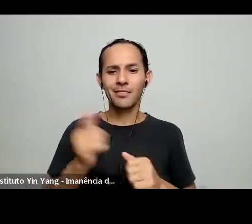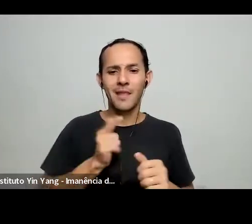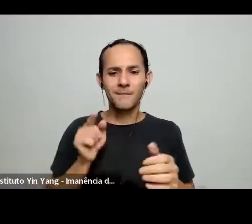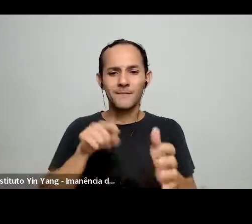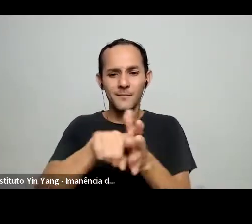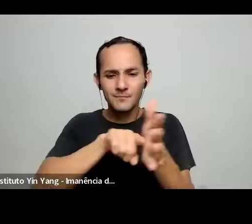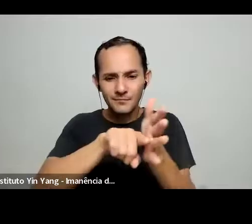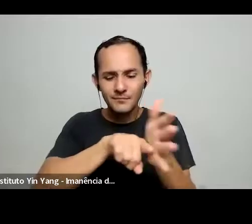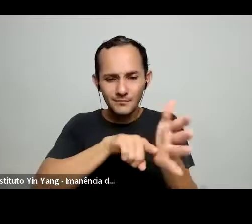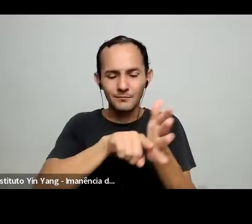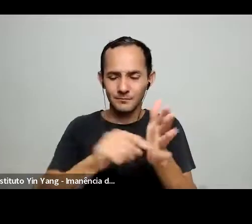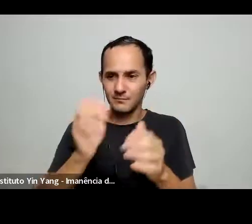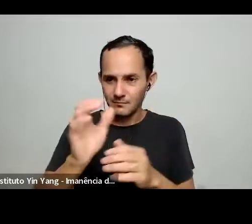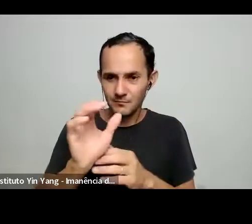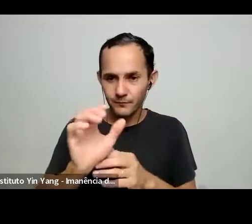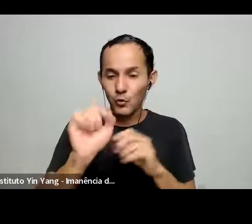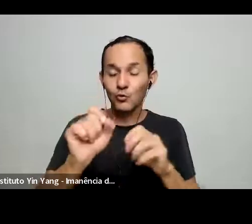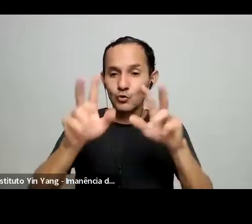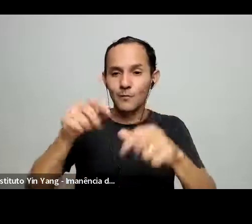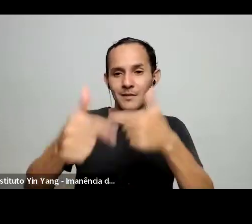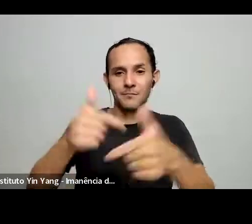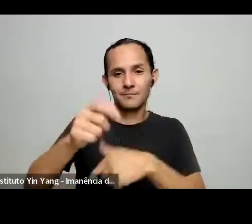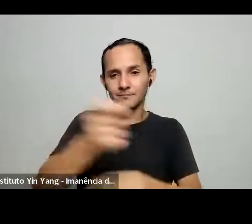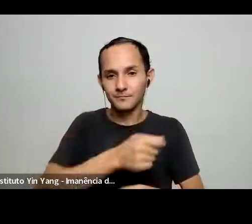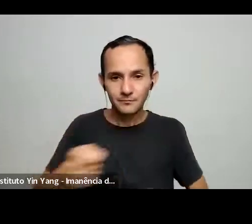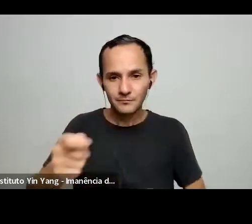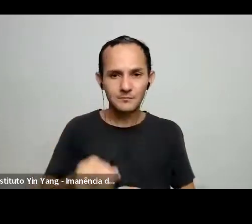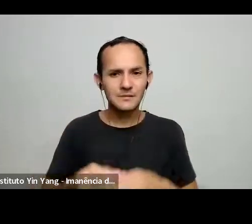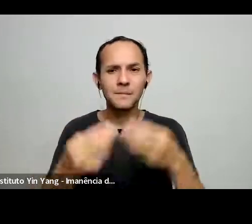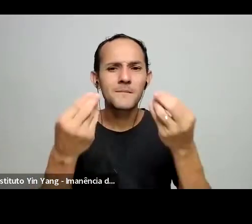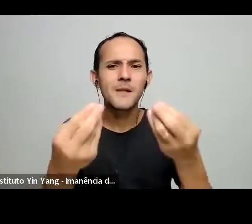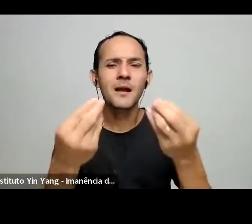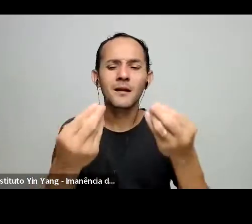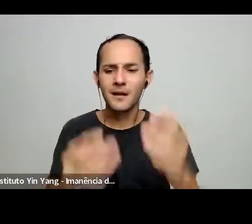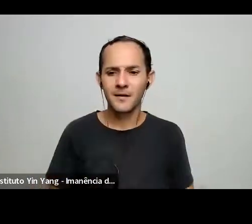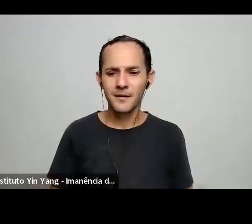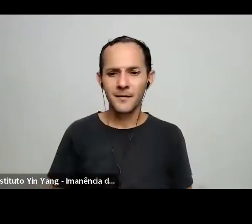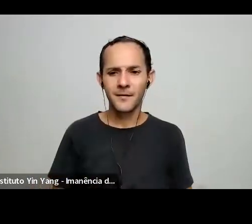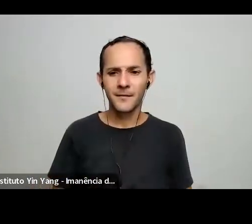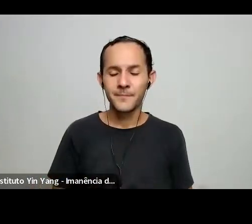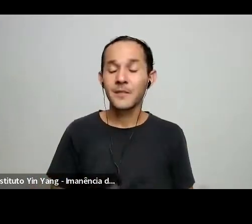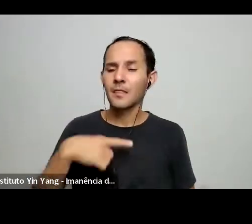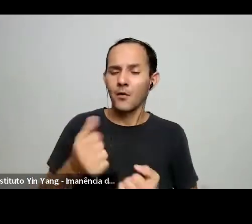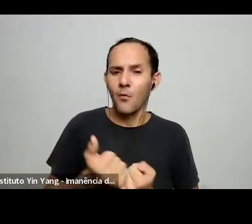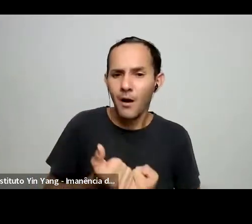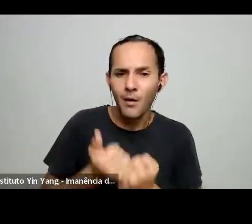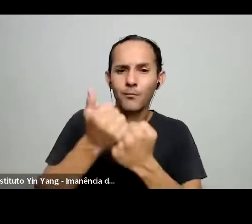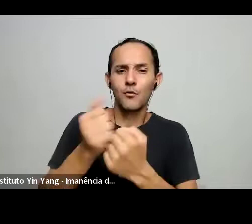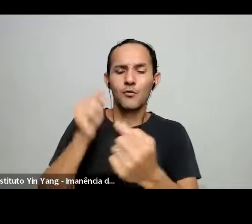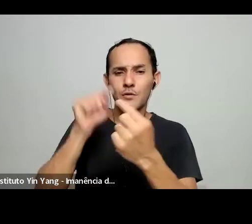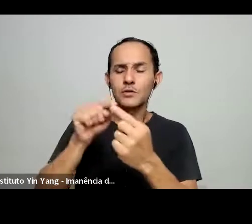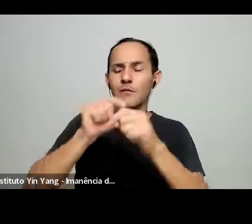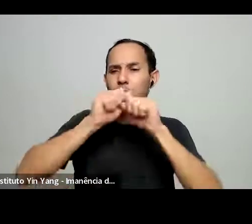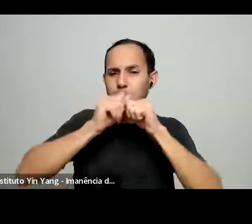pesquisa científica para o que a gente estava fazendo, para que tivesse respaldo e atingisse mais